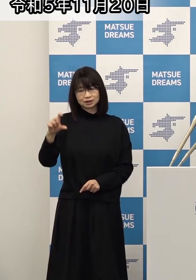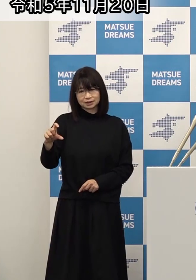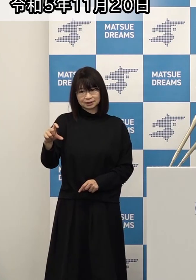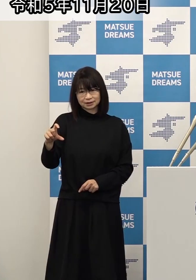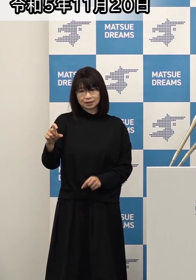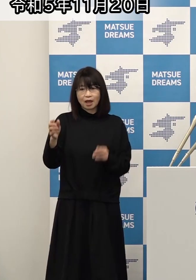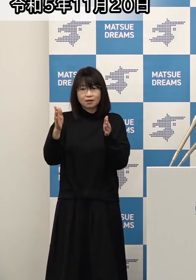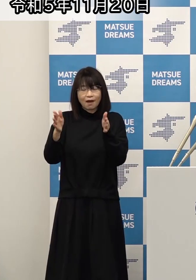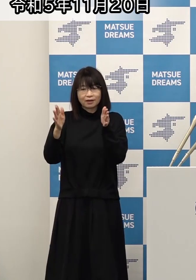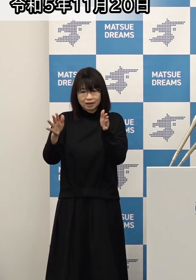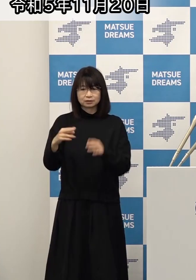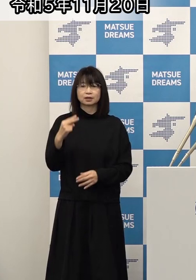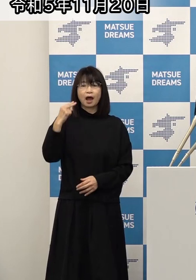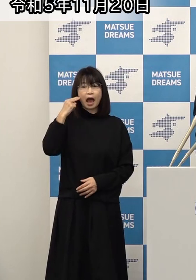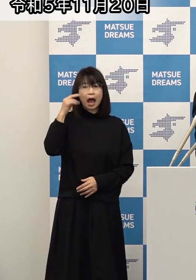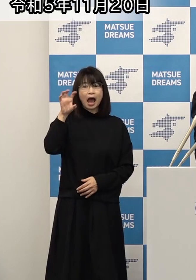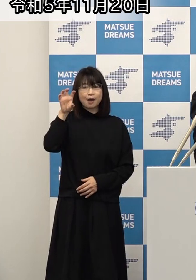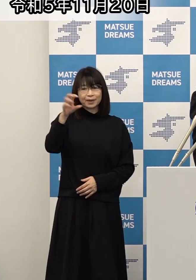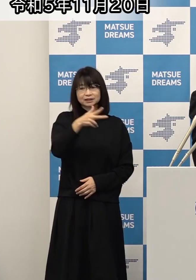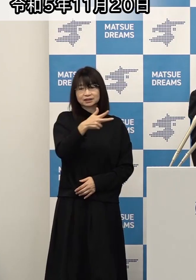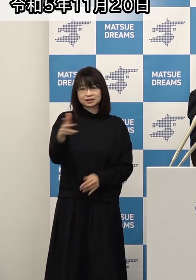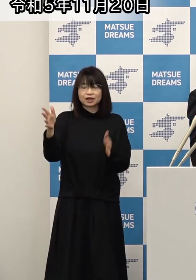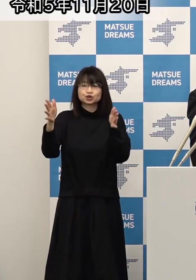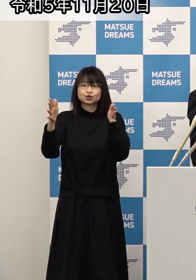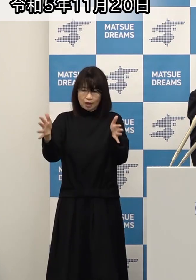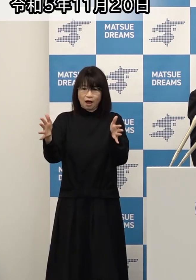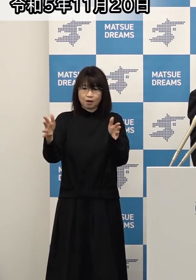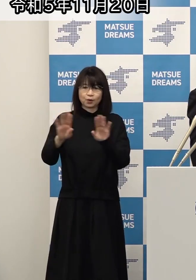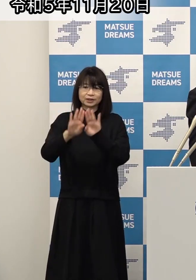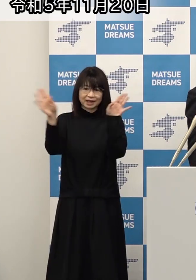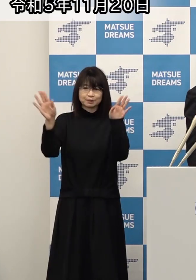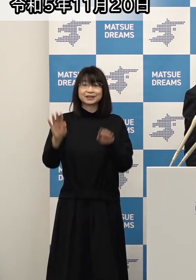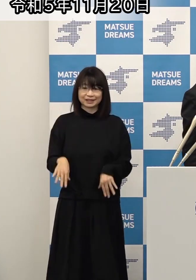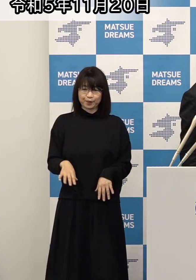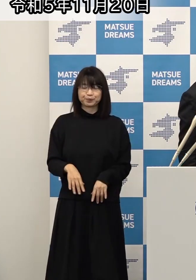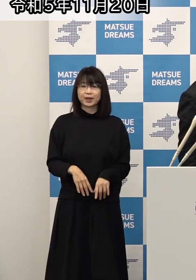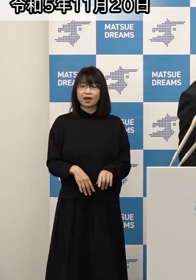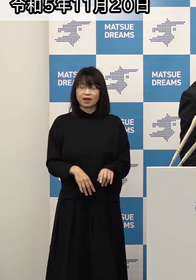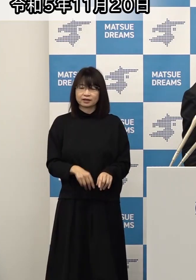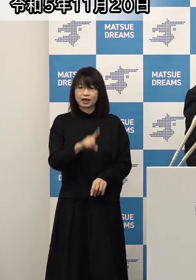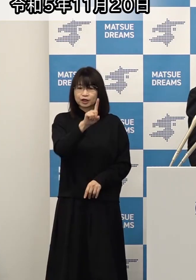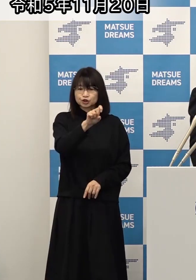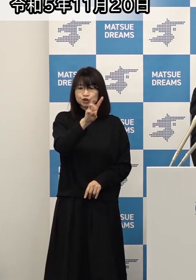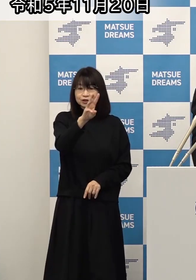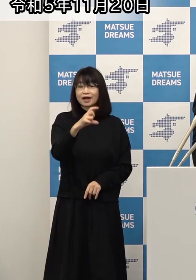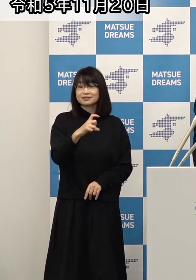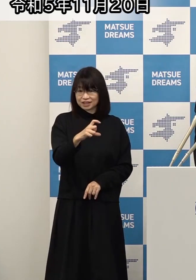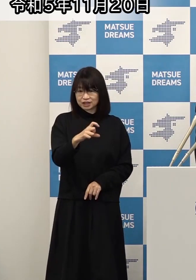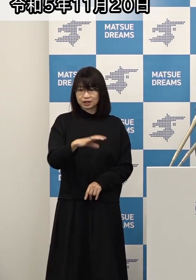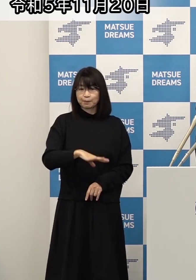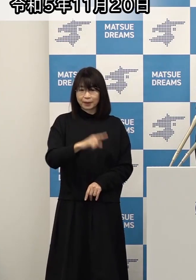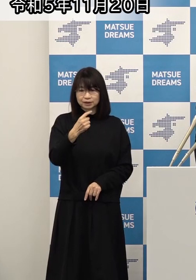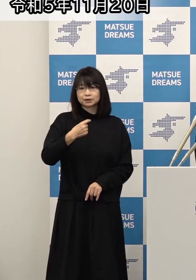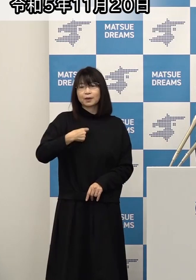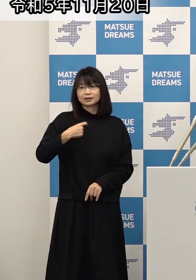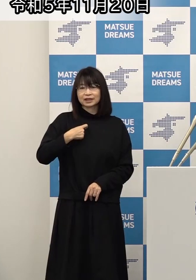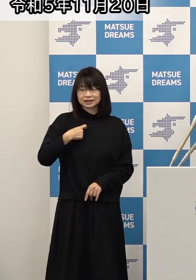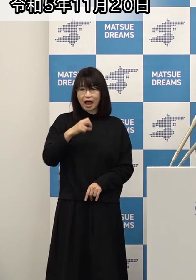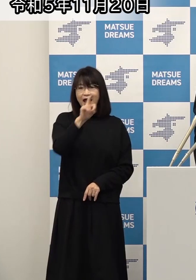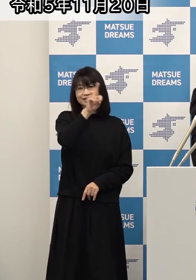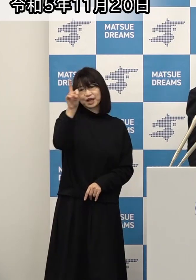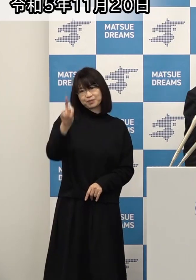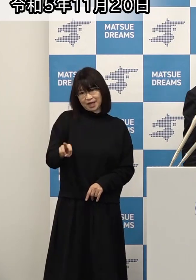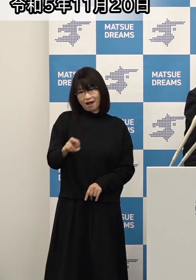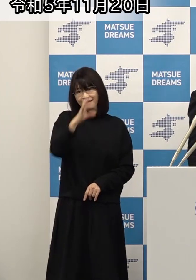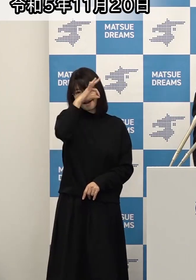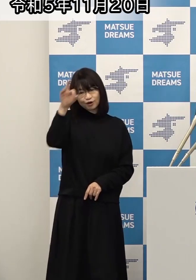のを開催していただいております。この初日にあたります13日に、私の方が観光セミナーをですね、させていただ